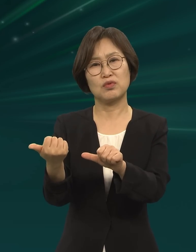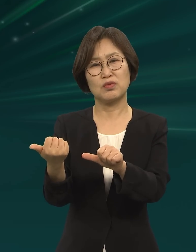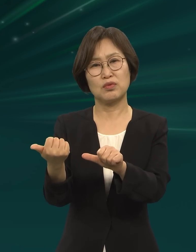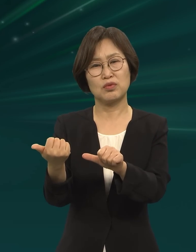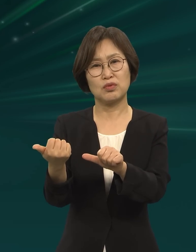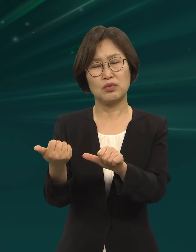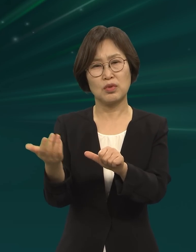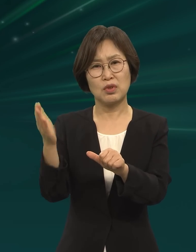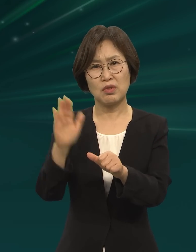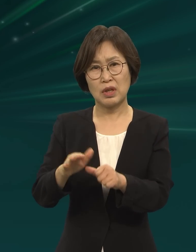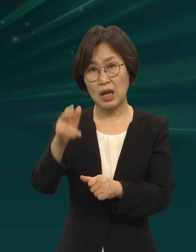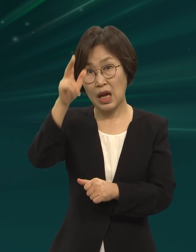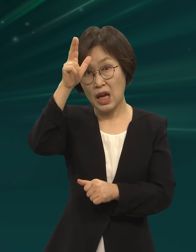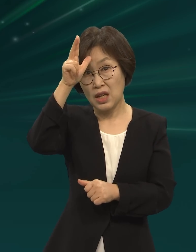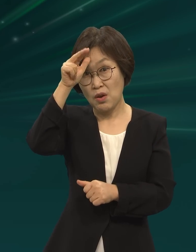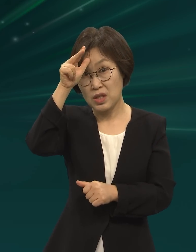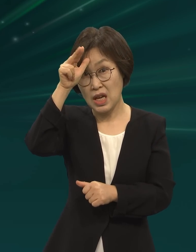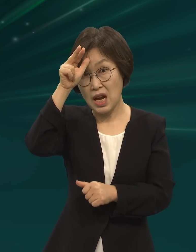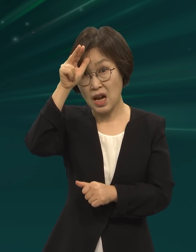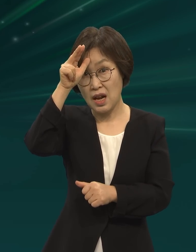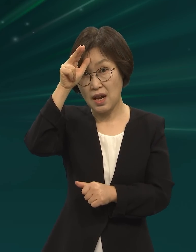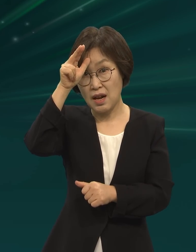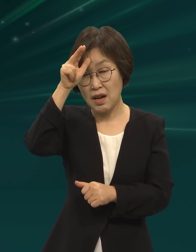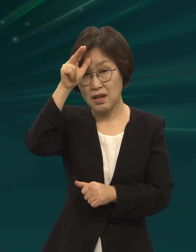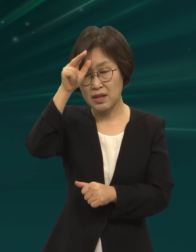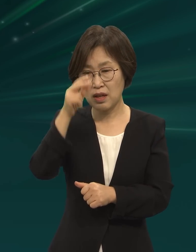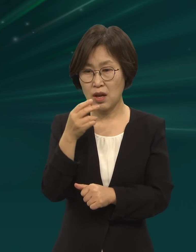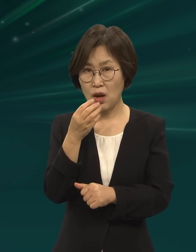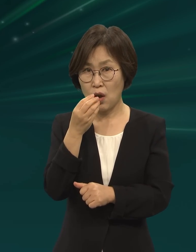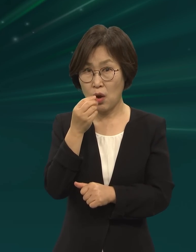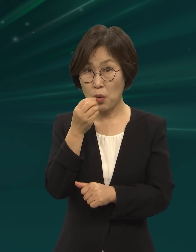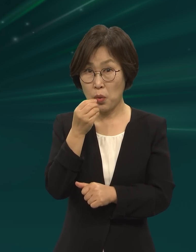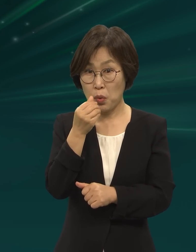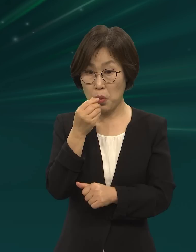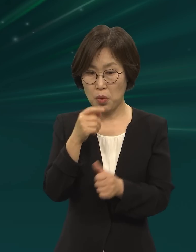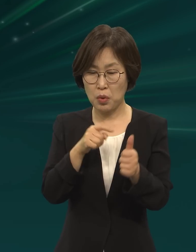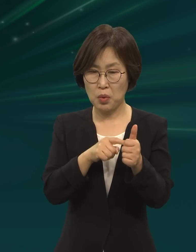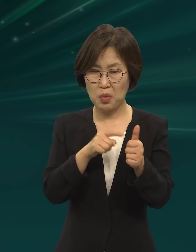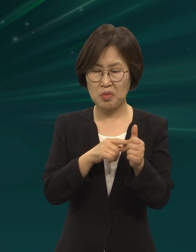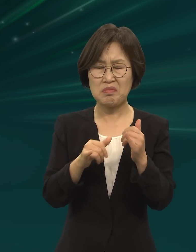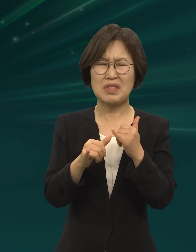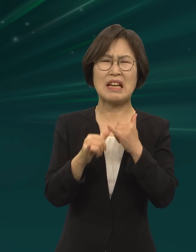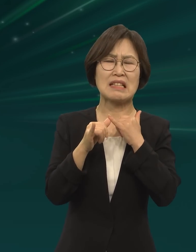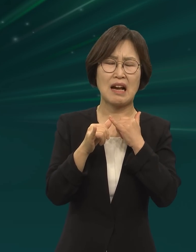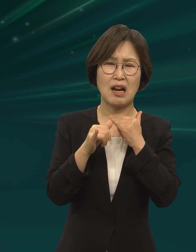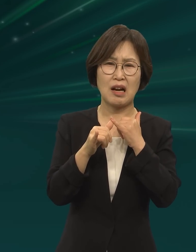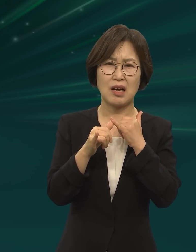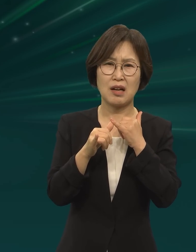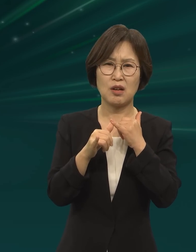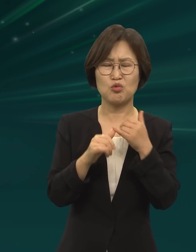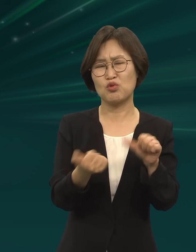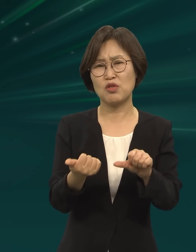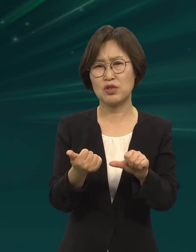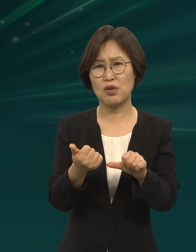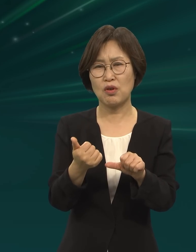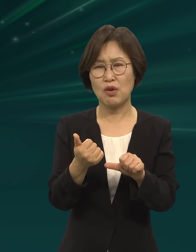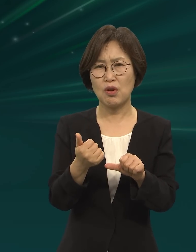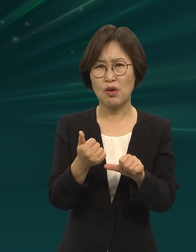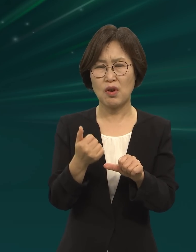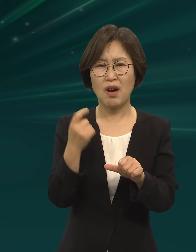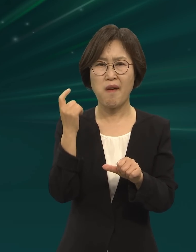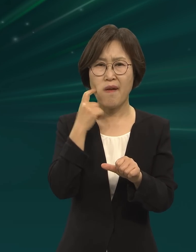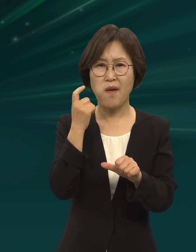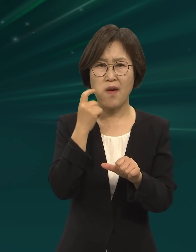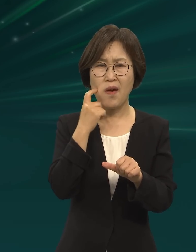근데 경찰들이 밖에 와서 이 사람이 자살했다고 말하고 이 모든